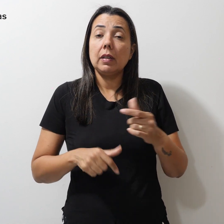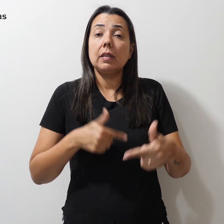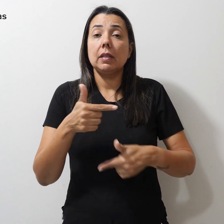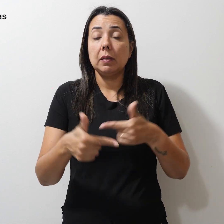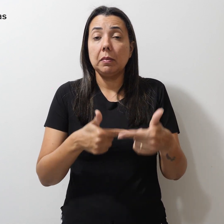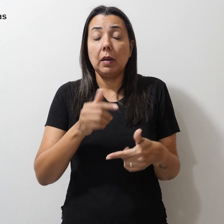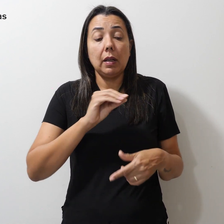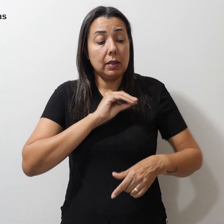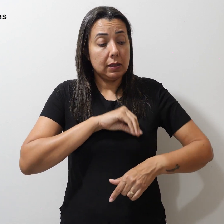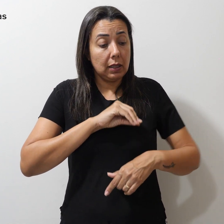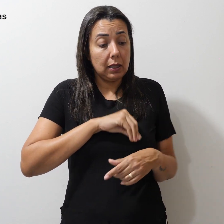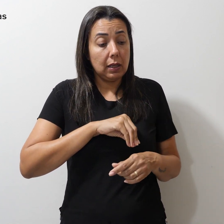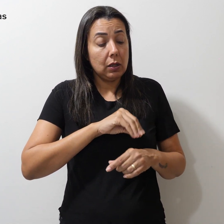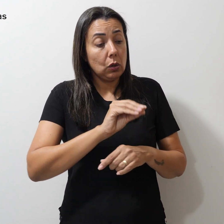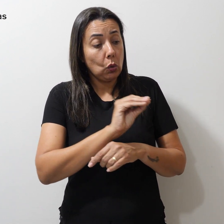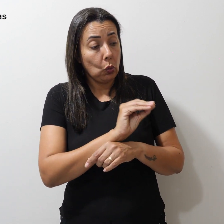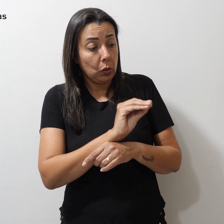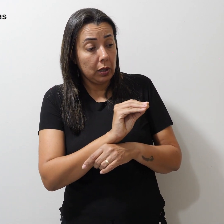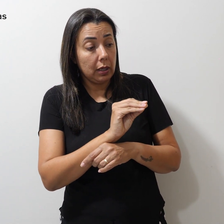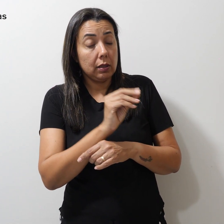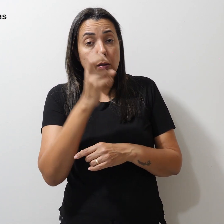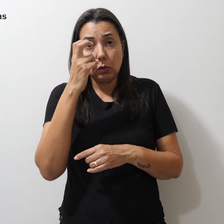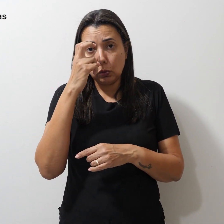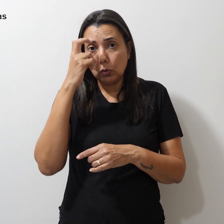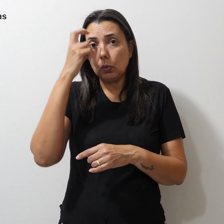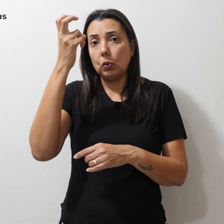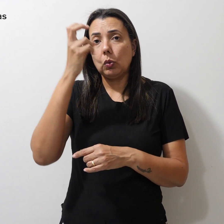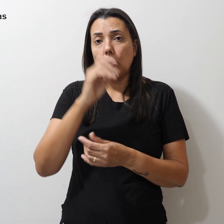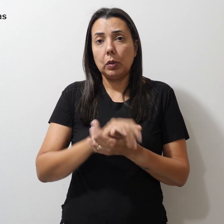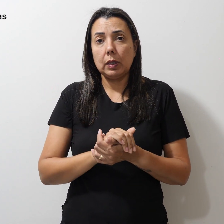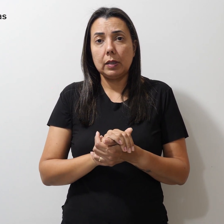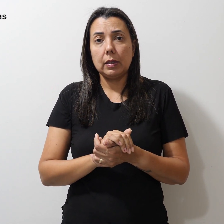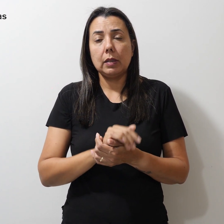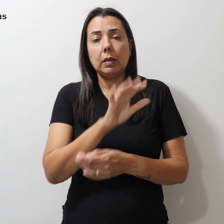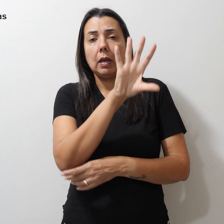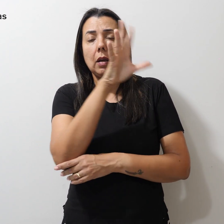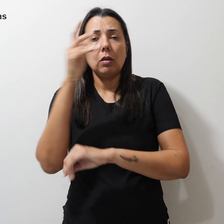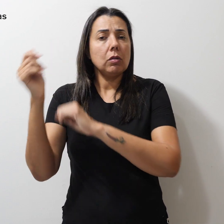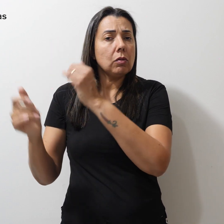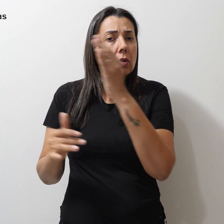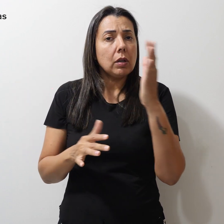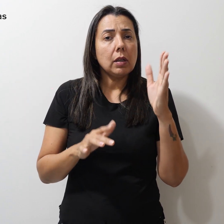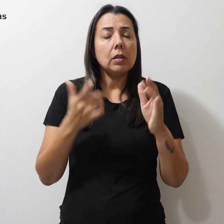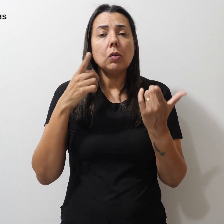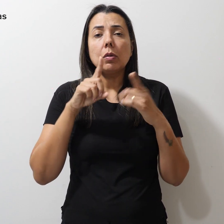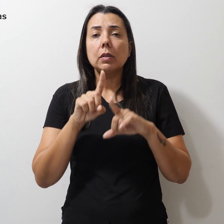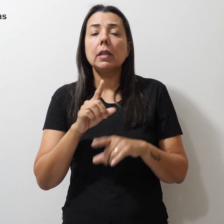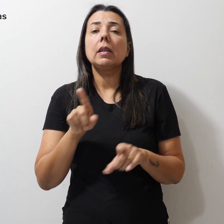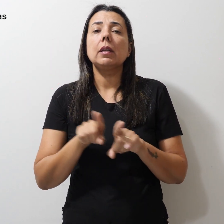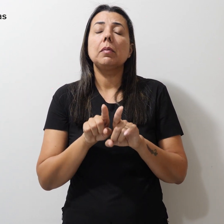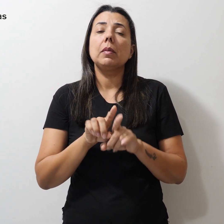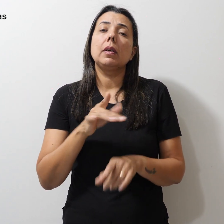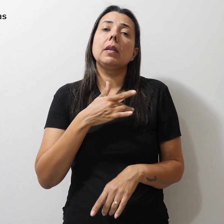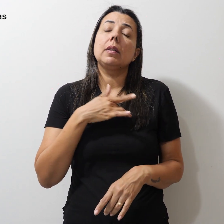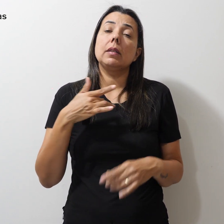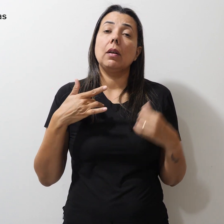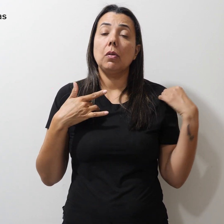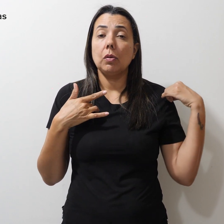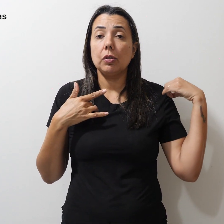renda, preserva as culturas, o meio ambiente e garante a saúde por meio da segurança